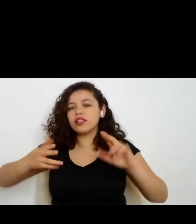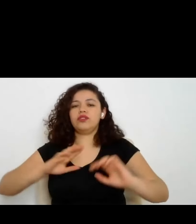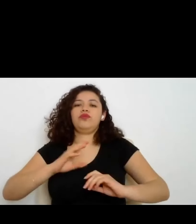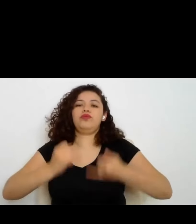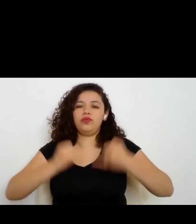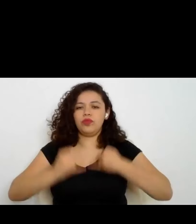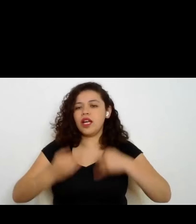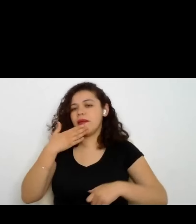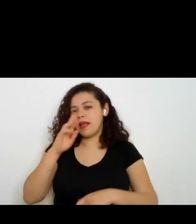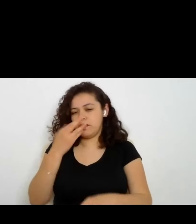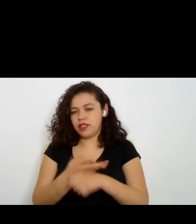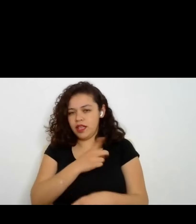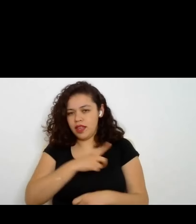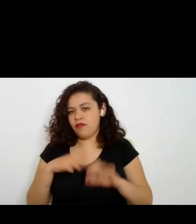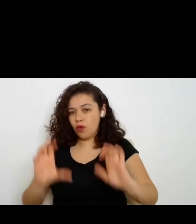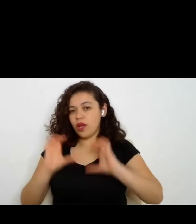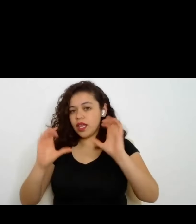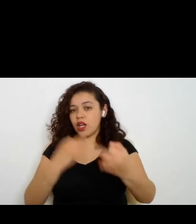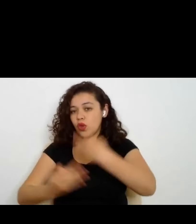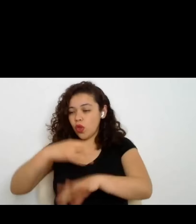responsabilidad es básicamente eso,